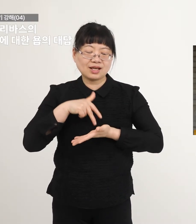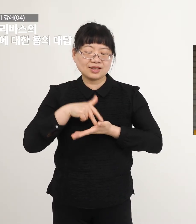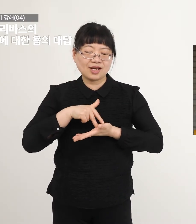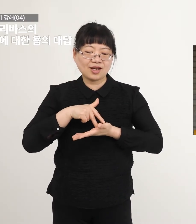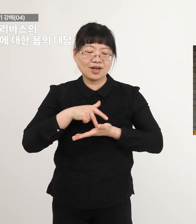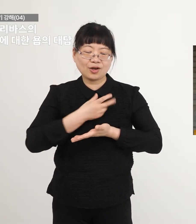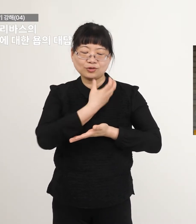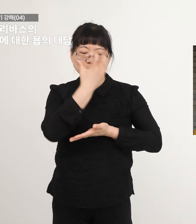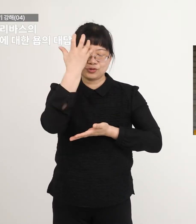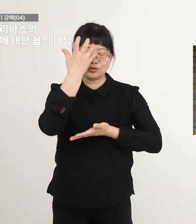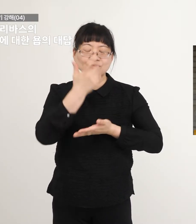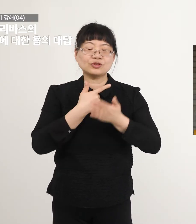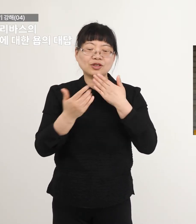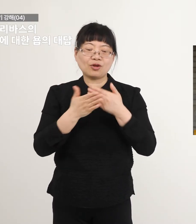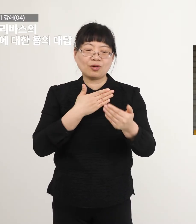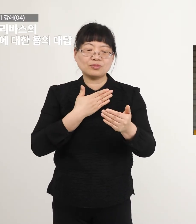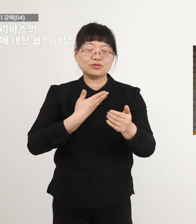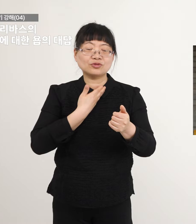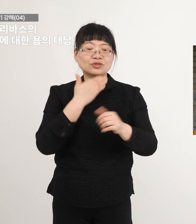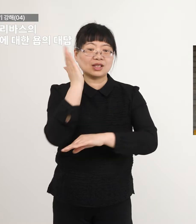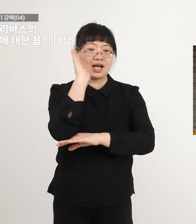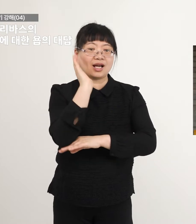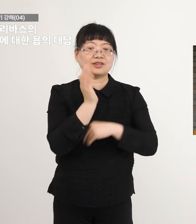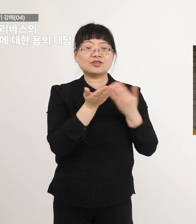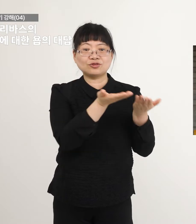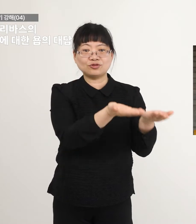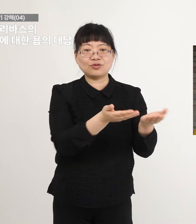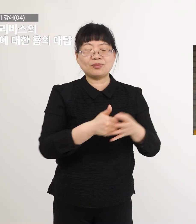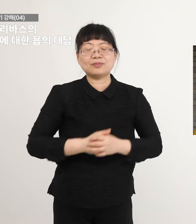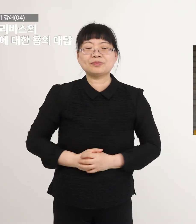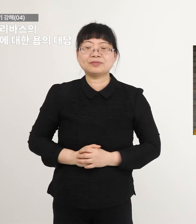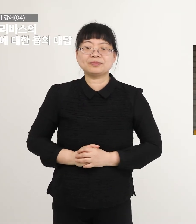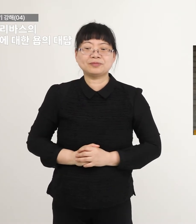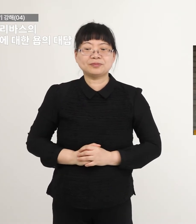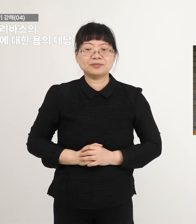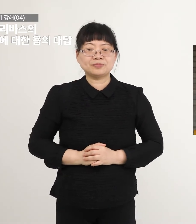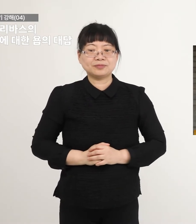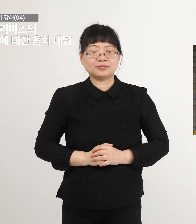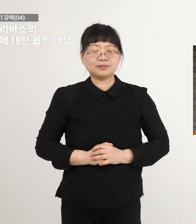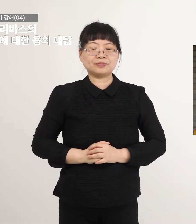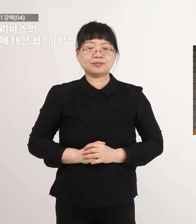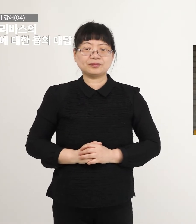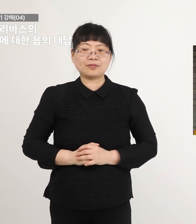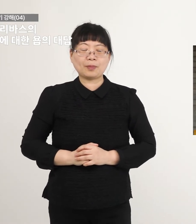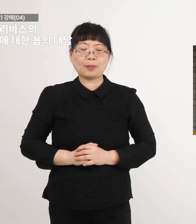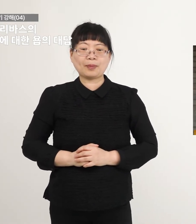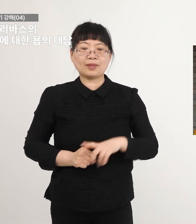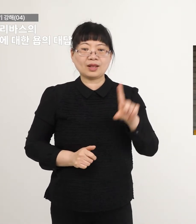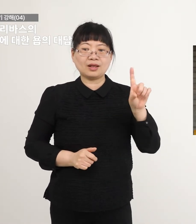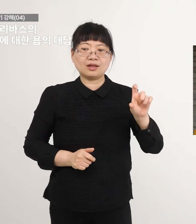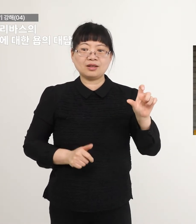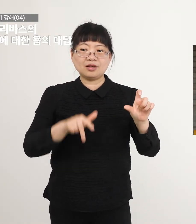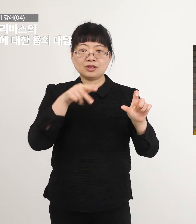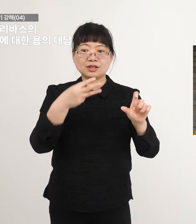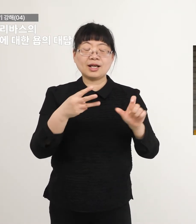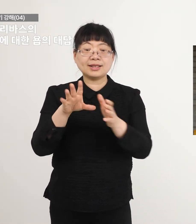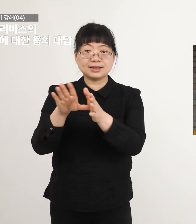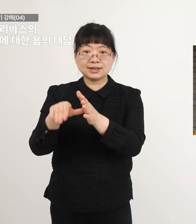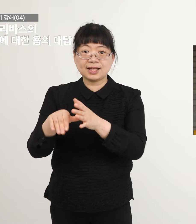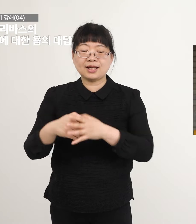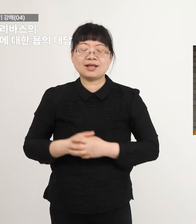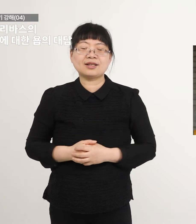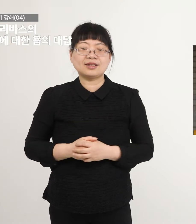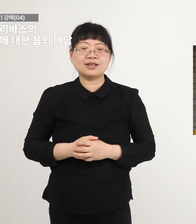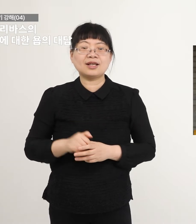환상을 꺼내듭니다. 자, 계속 이어 말씀을 좀 드리겠습니다. 15절.